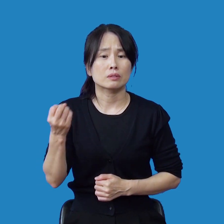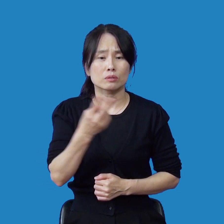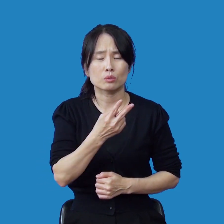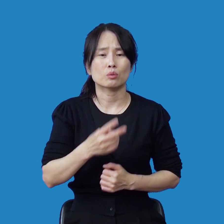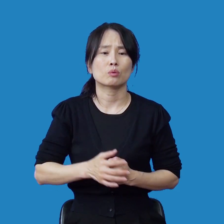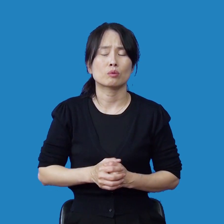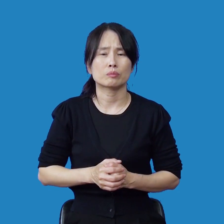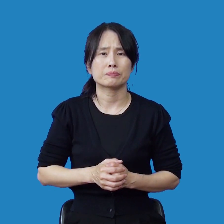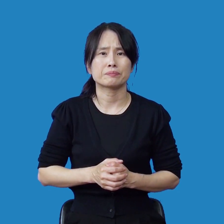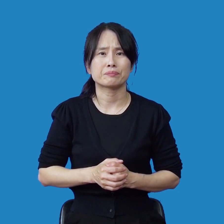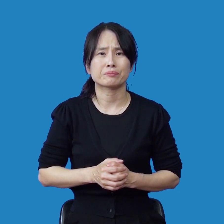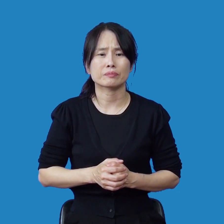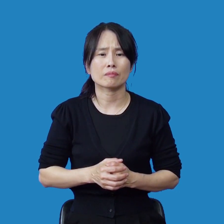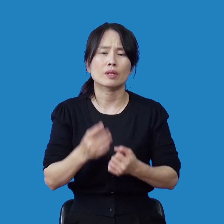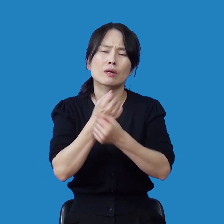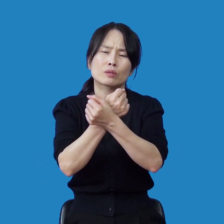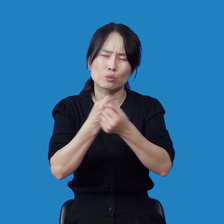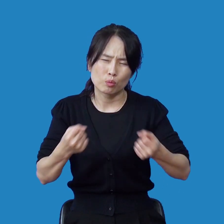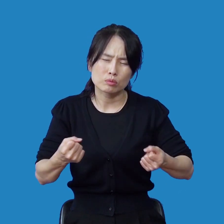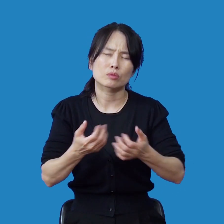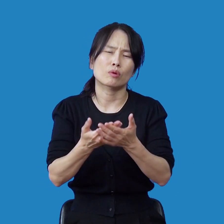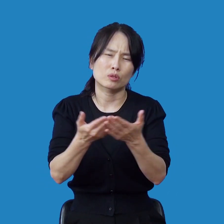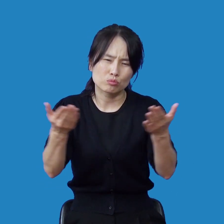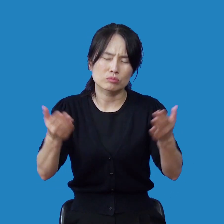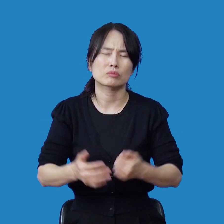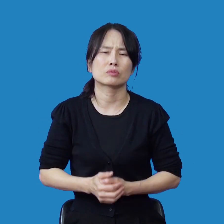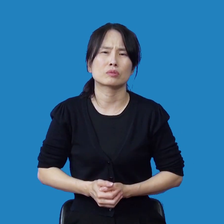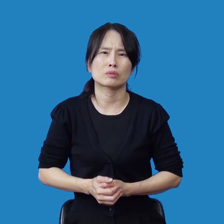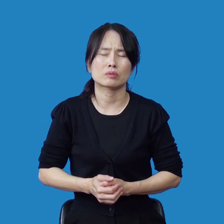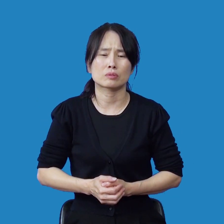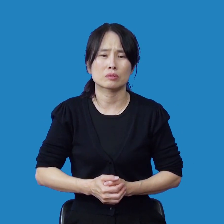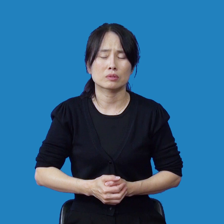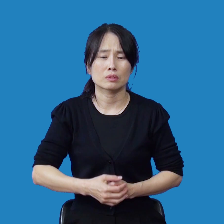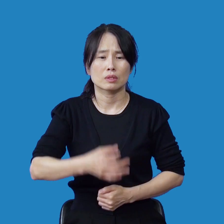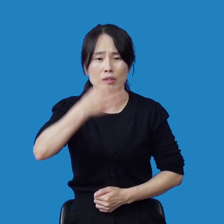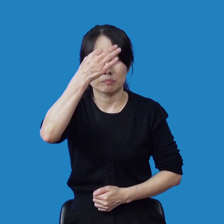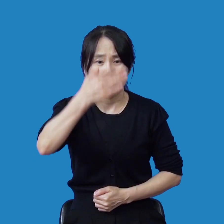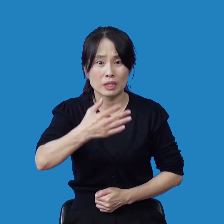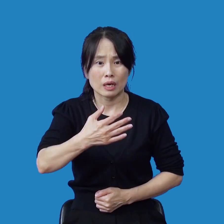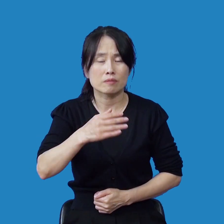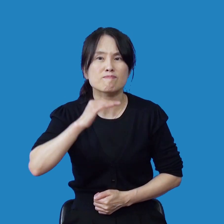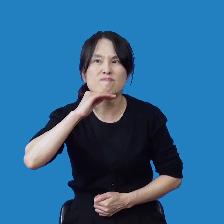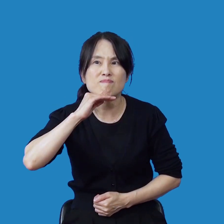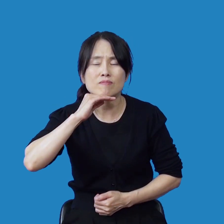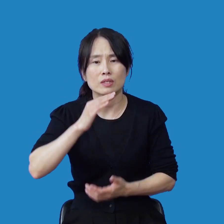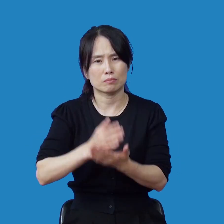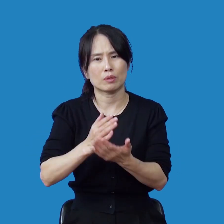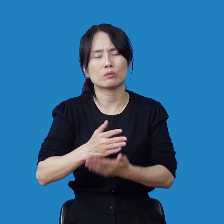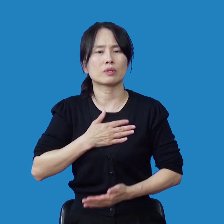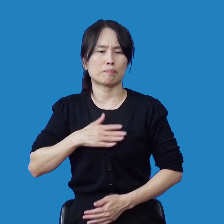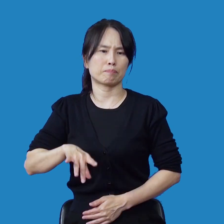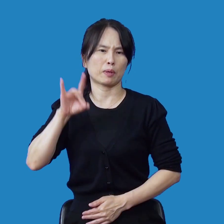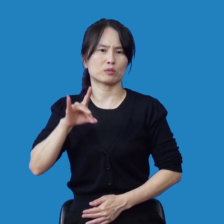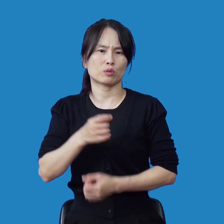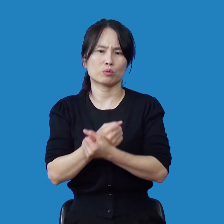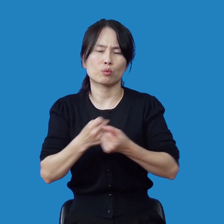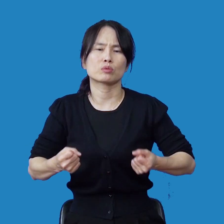사랑스럽지 못하지만은 용서하십시오. 사과할 때까지 기다리지 말고 내가 먼저 용서하는 것입니다.